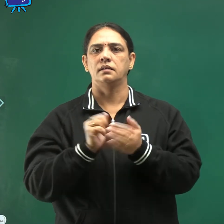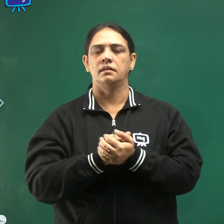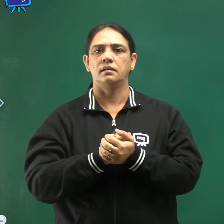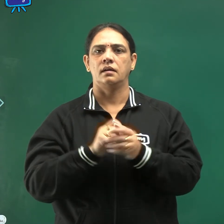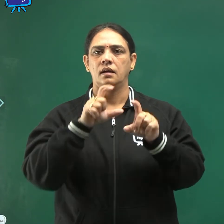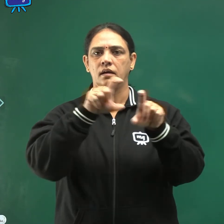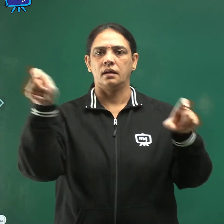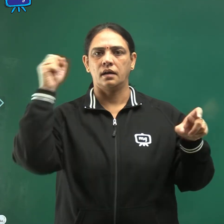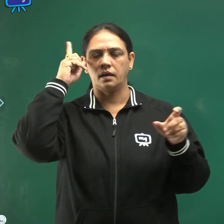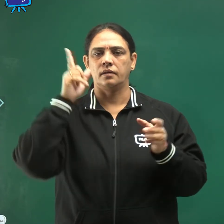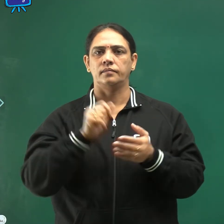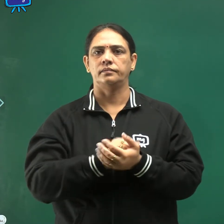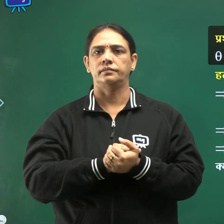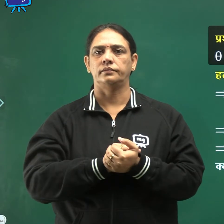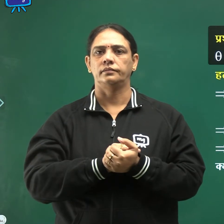समझ आ गया?